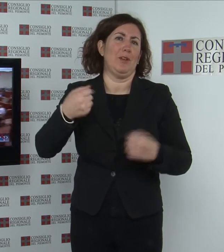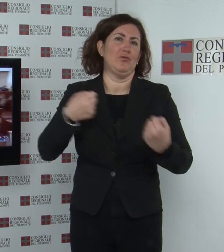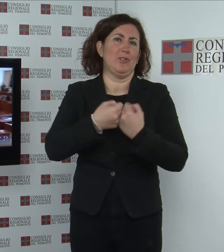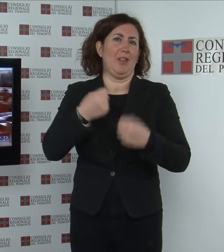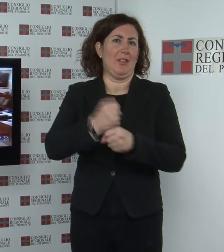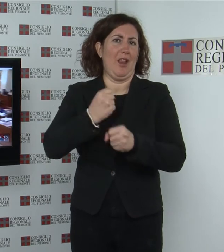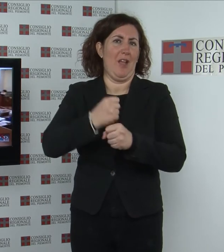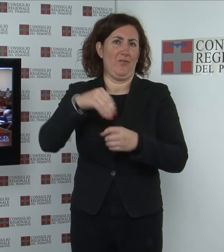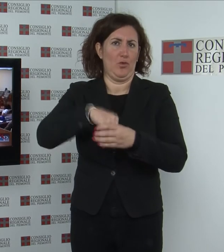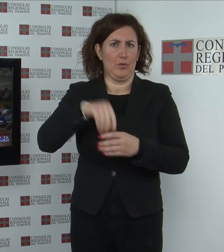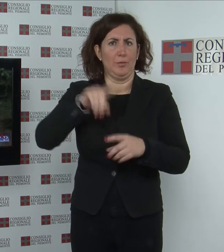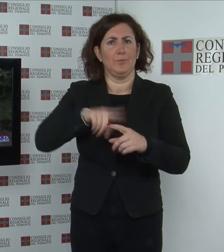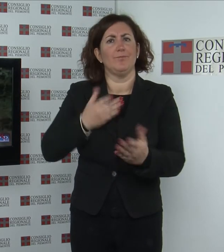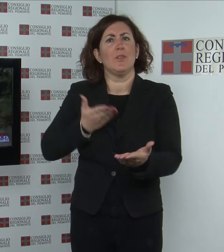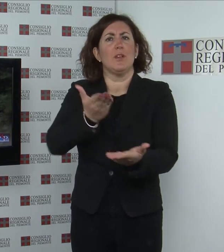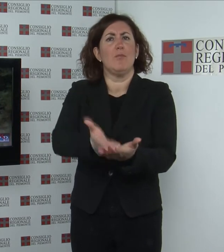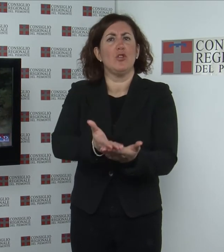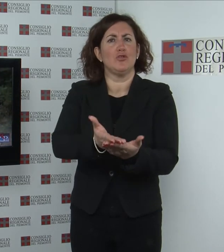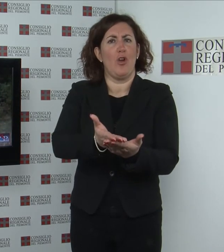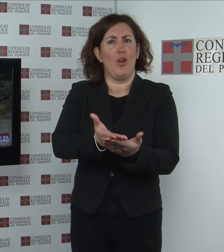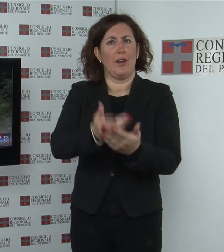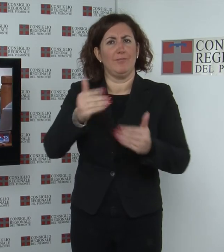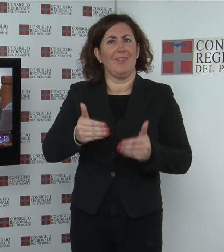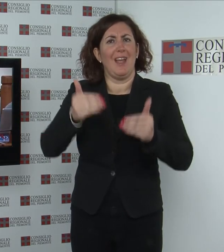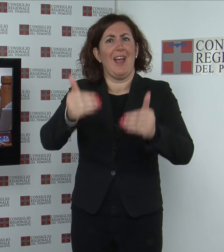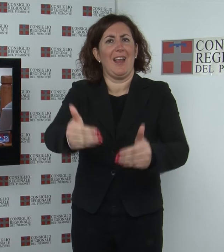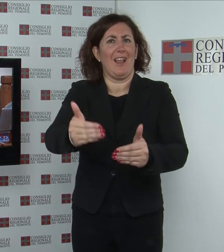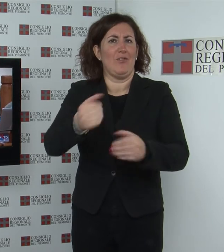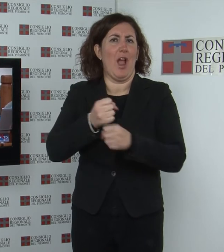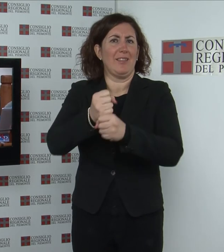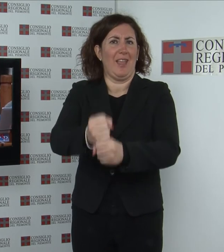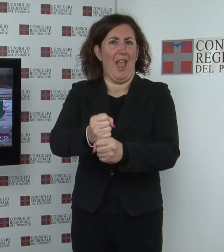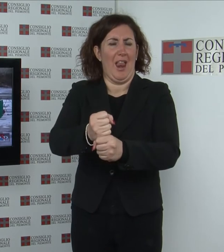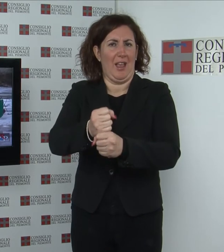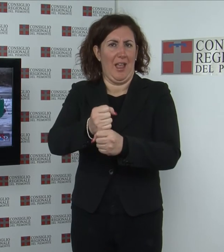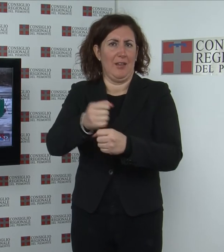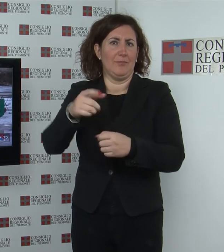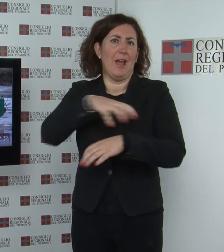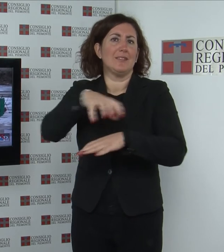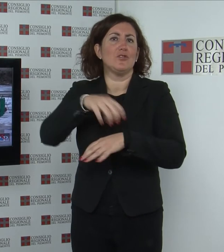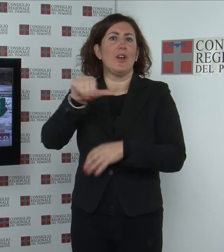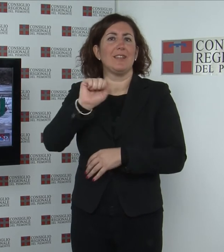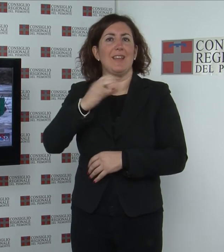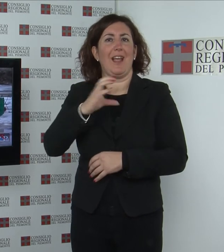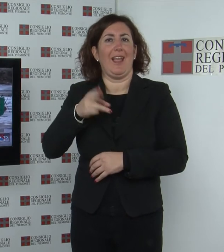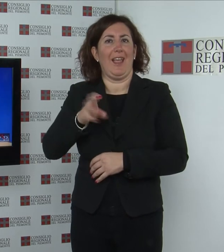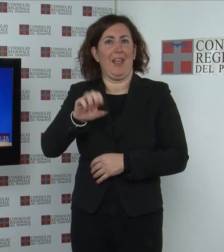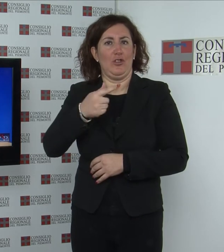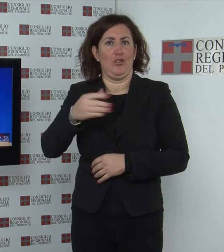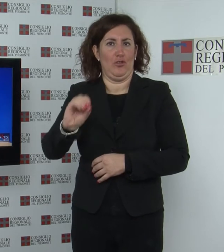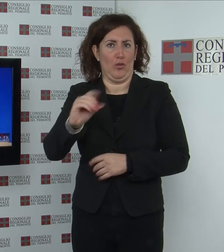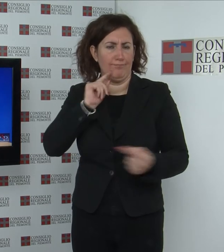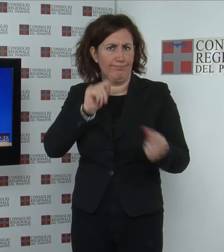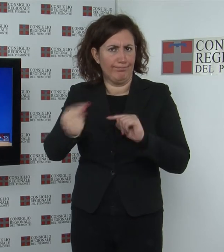respinto la mozione che chiedeva la revoca delle deleghe alla caccia all'assessore sacchetto e proseguito l'esame del provvedimento per la riforma dell'urbanistica